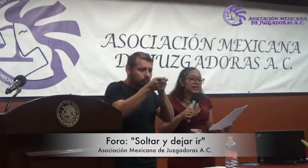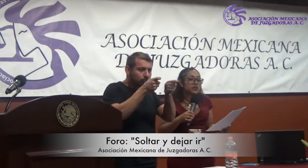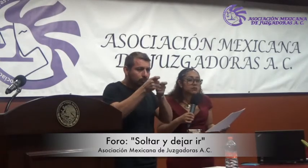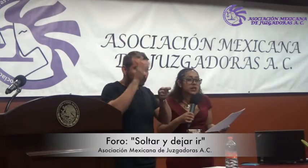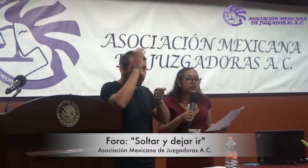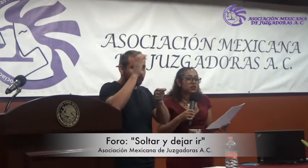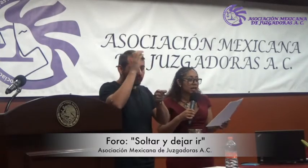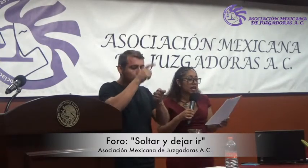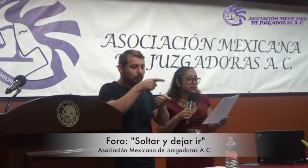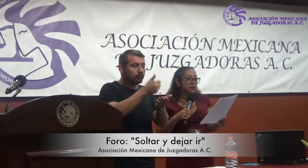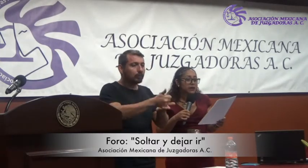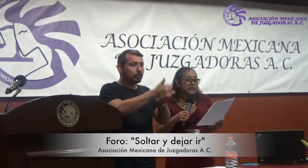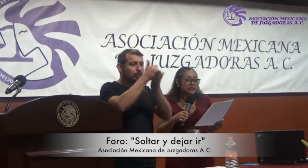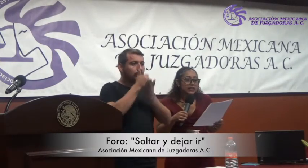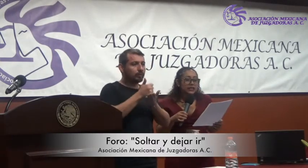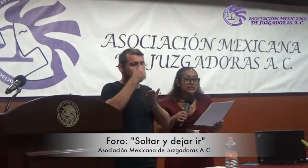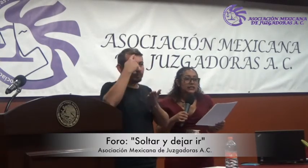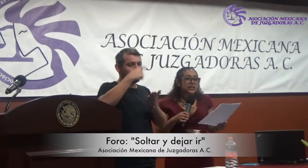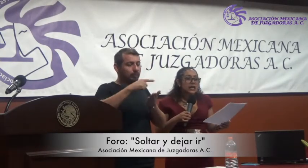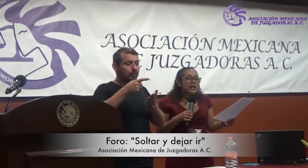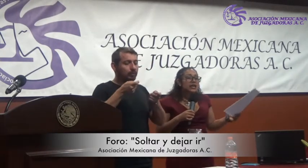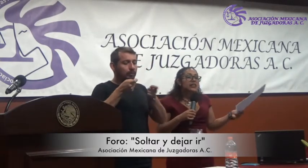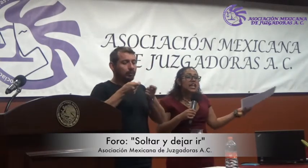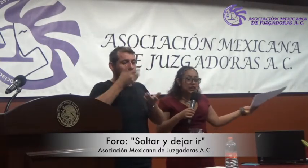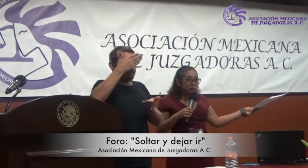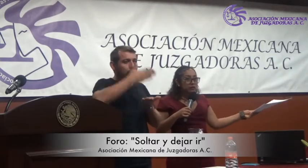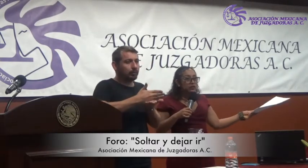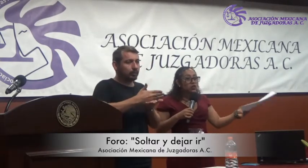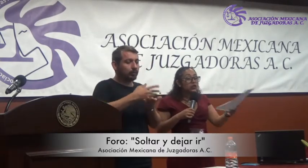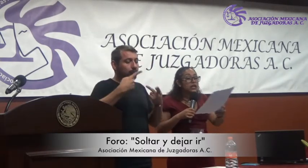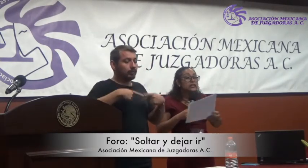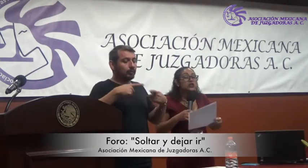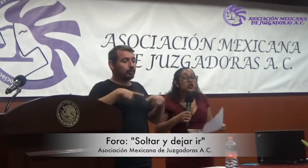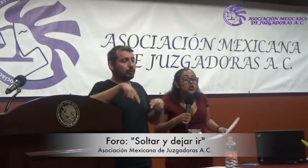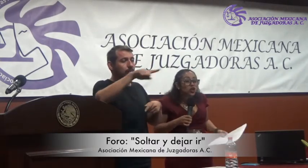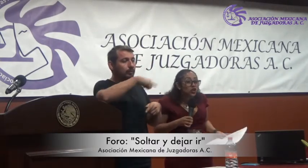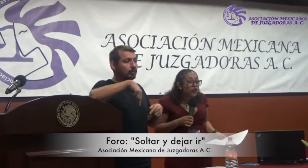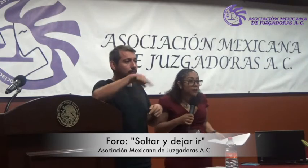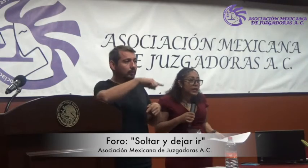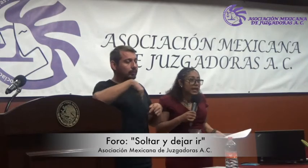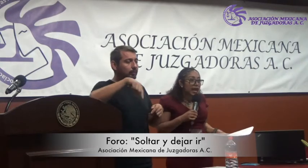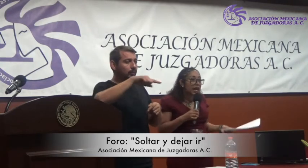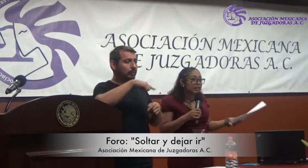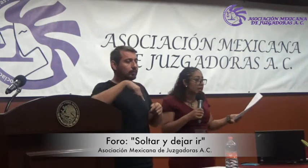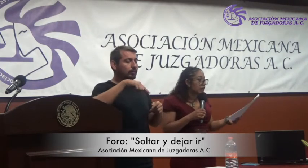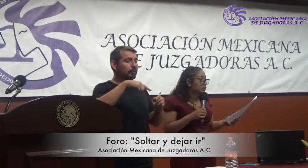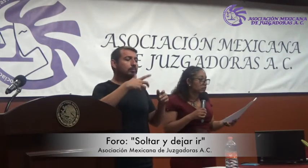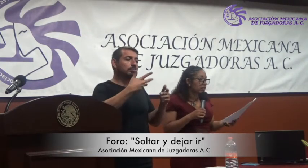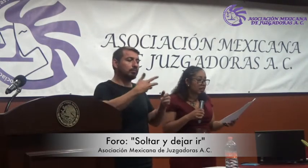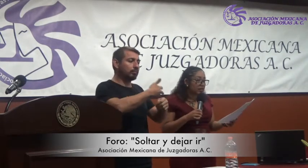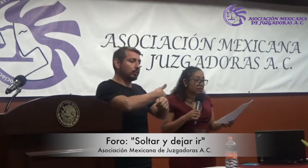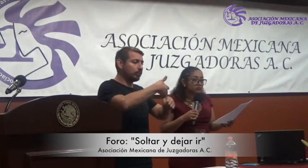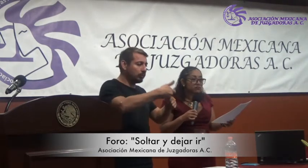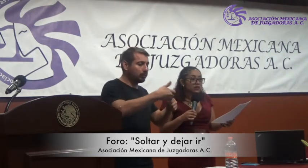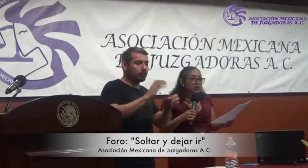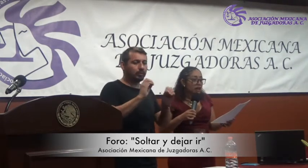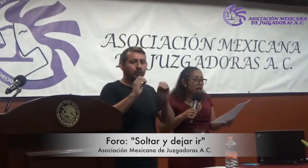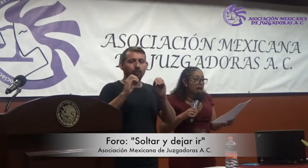del entendimiento de las vivencias de las personas, de su entorno familiar, de la